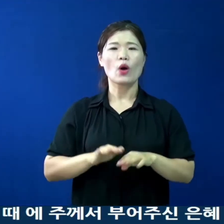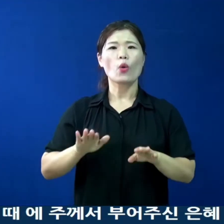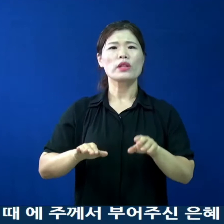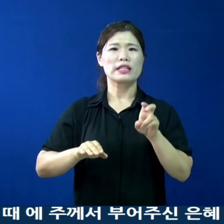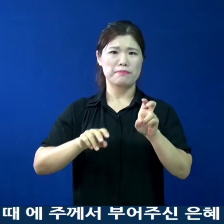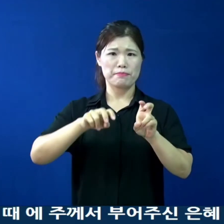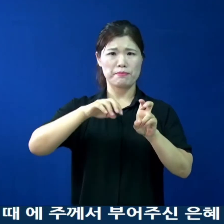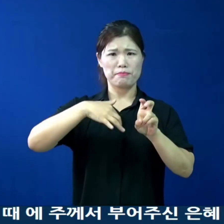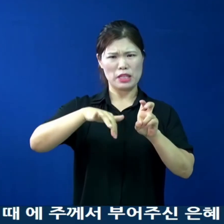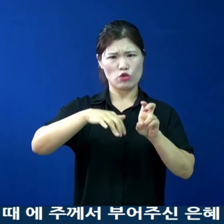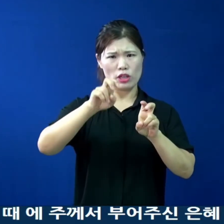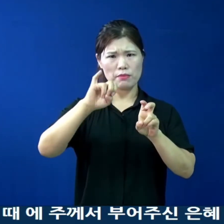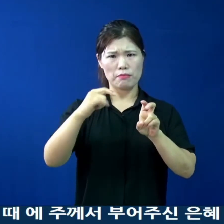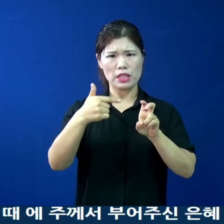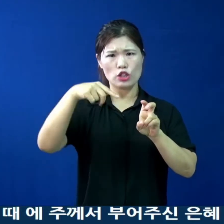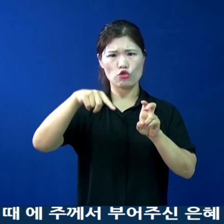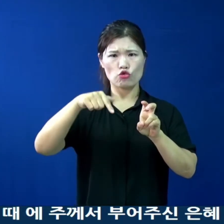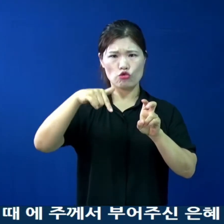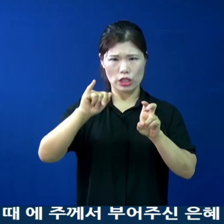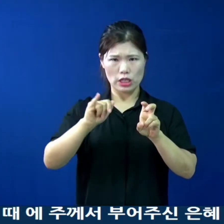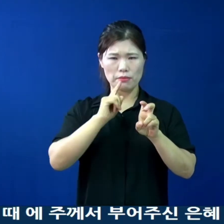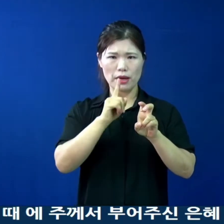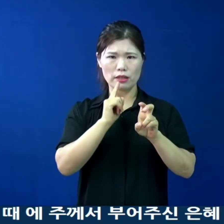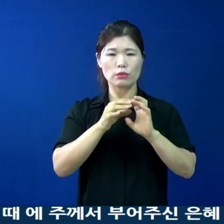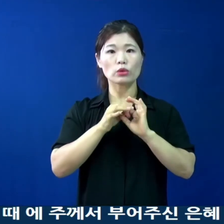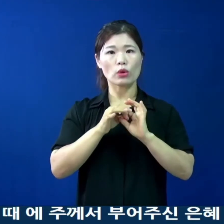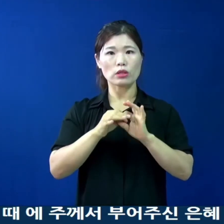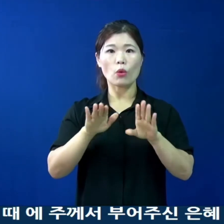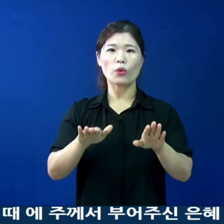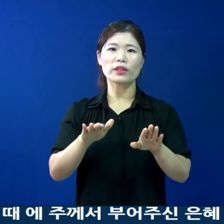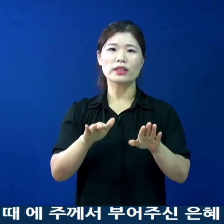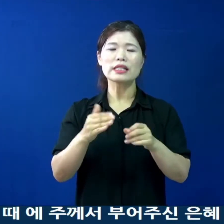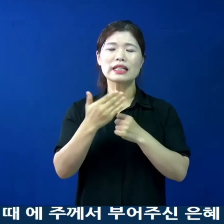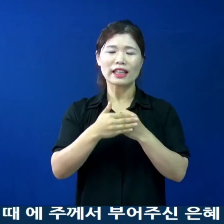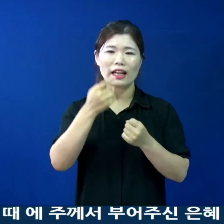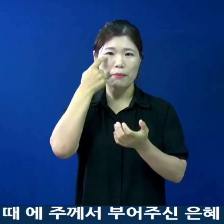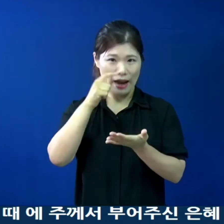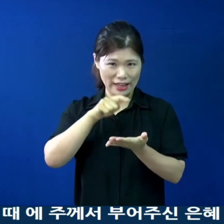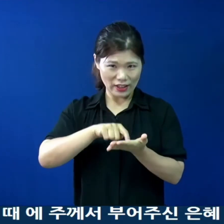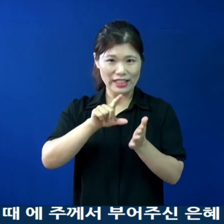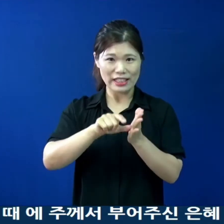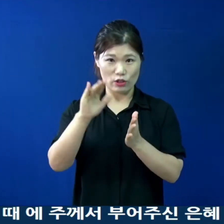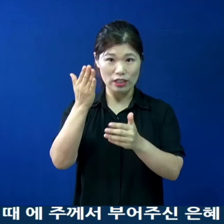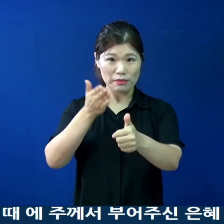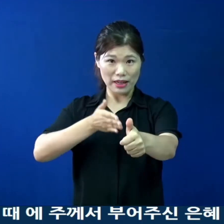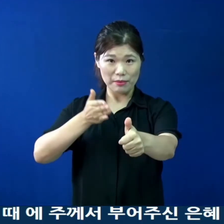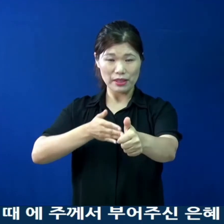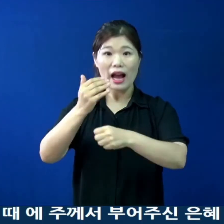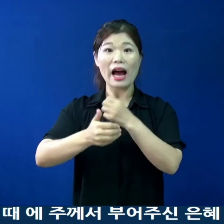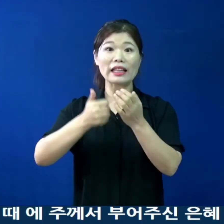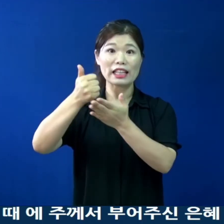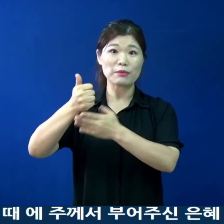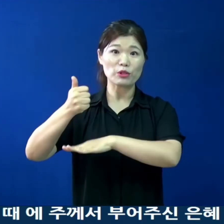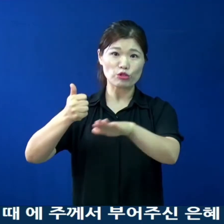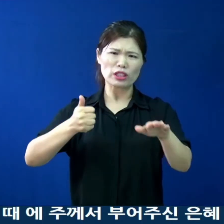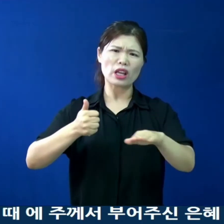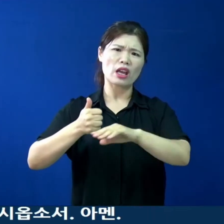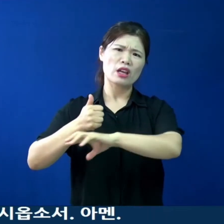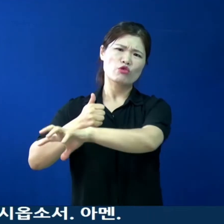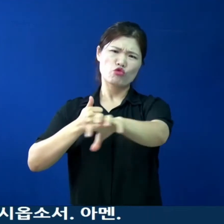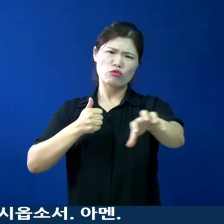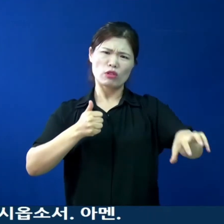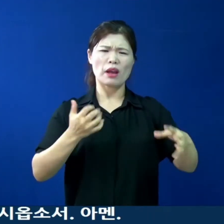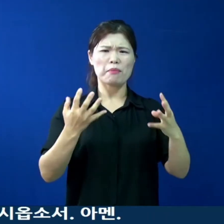말씀 24장의 말씀을 통해서 하나님의 말씀을 귀하게 발견하는 은혜가 있기를 소망합니다. 하나님은 우리 주변에 일어나는